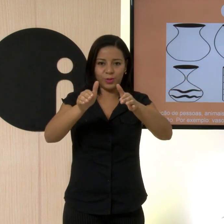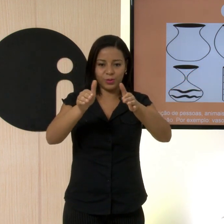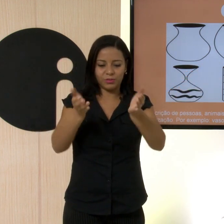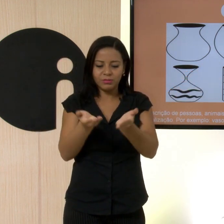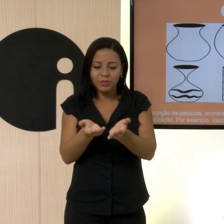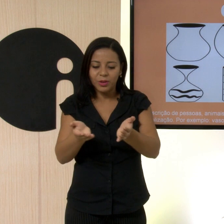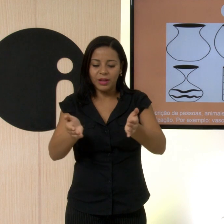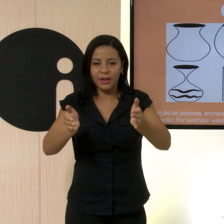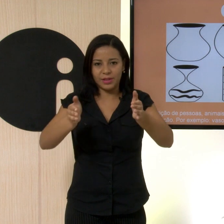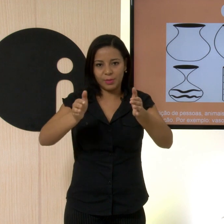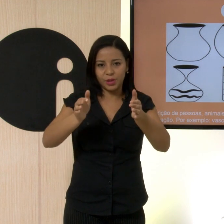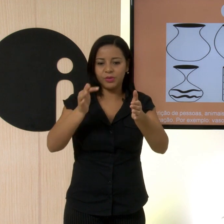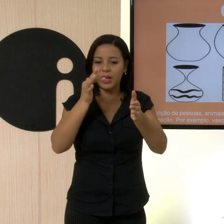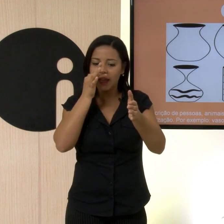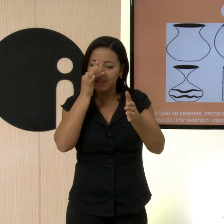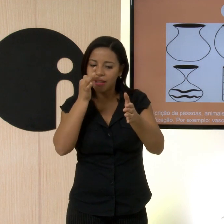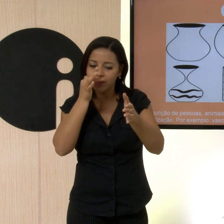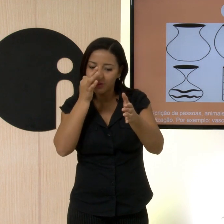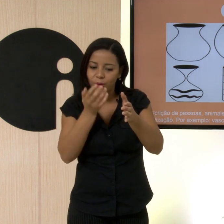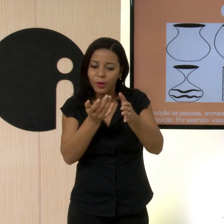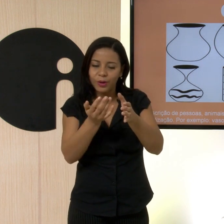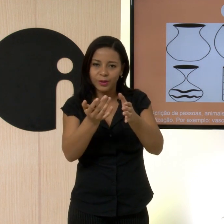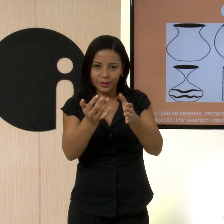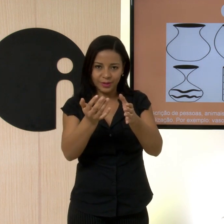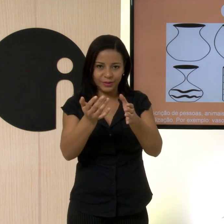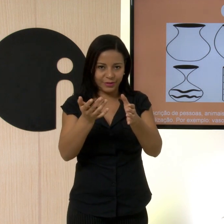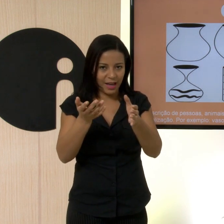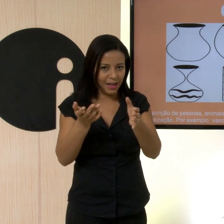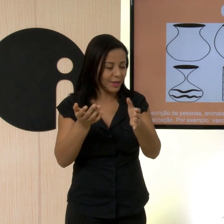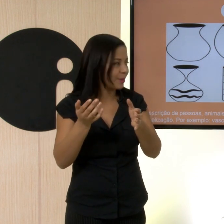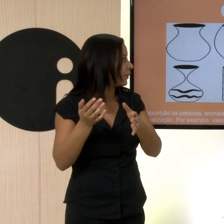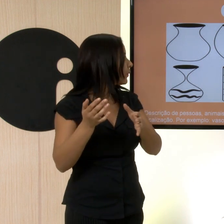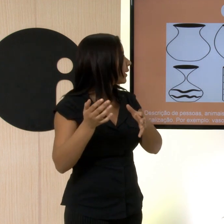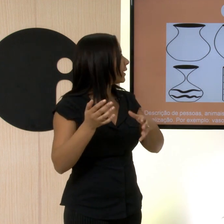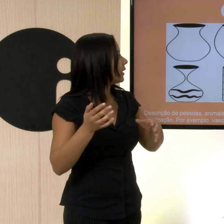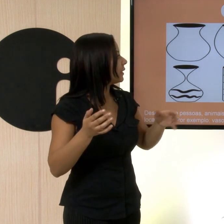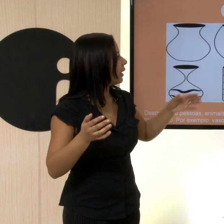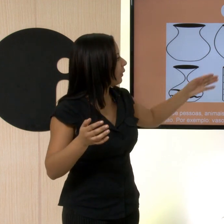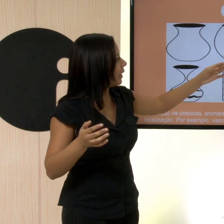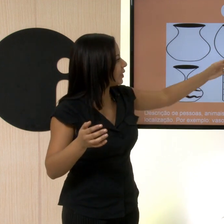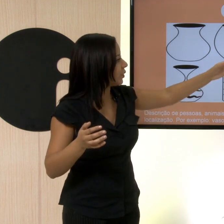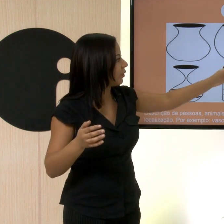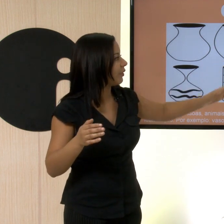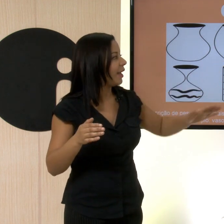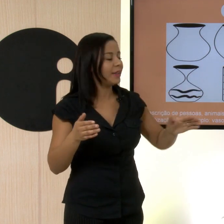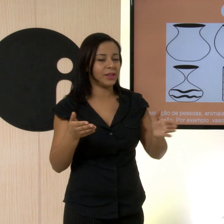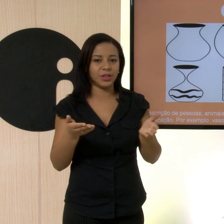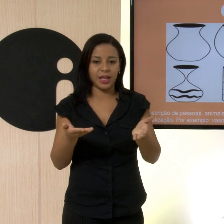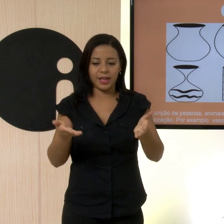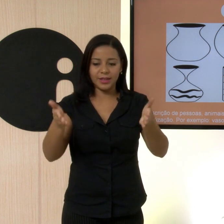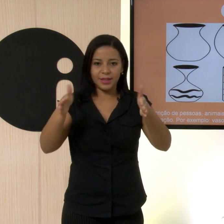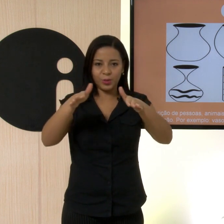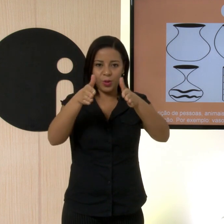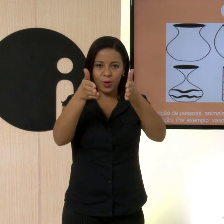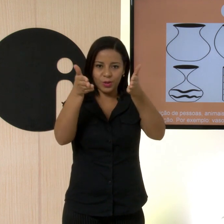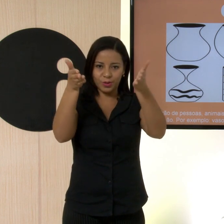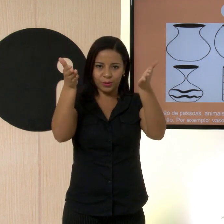redondo. Aí você pode falar que tem flor no vaso. Então, este outro vaso, ele já é sinuoso.